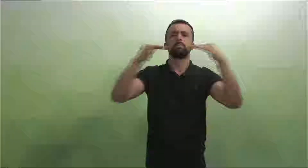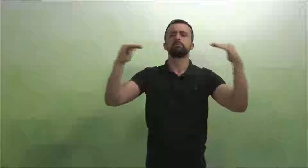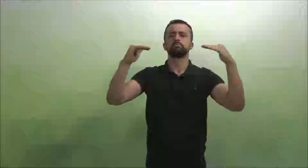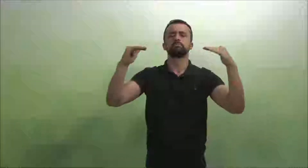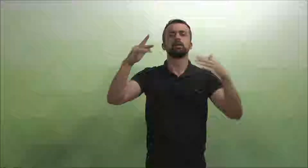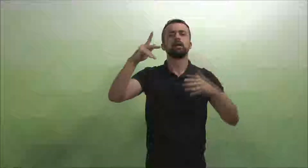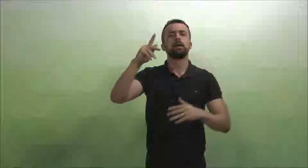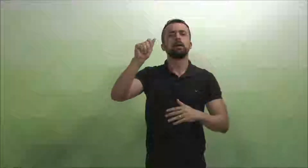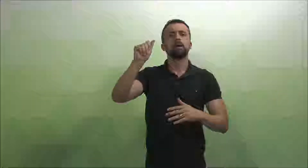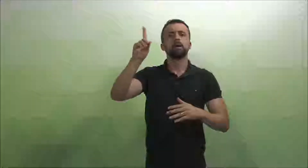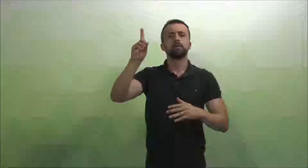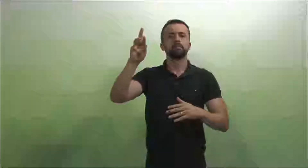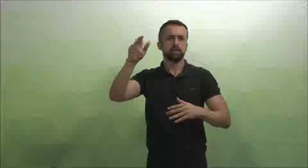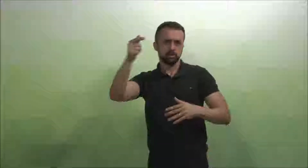Terceiro,